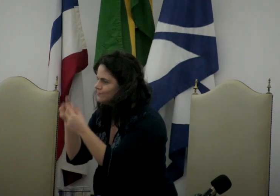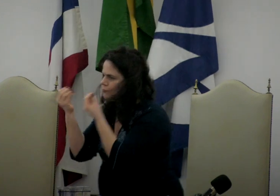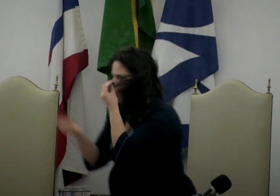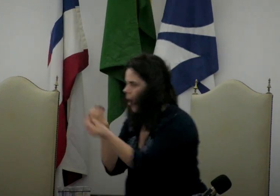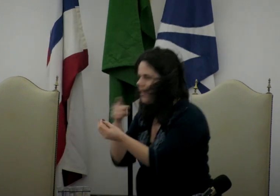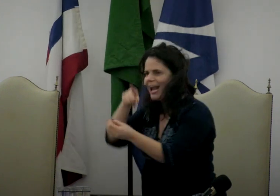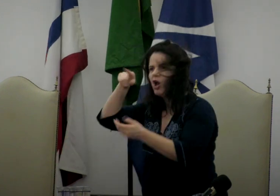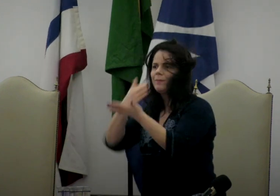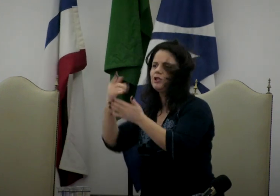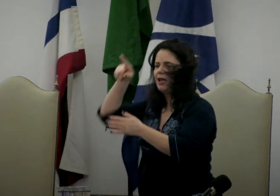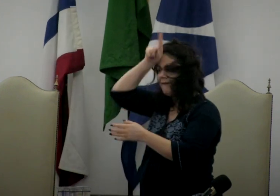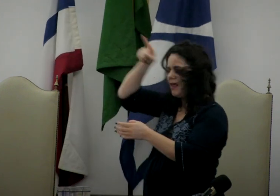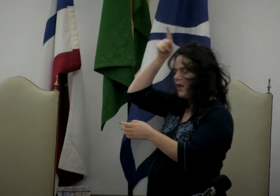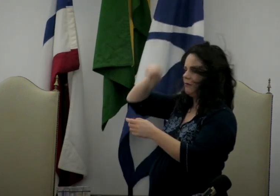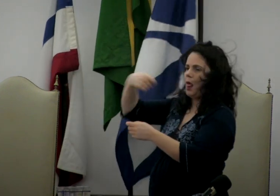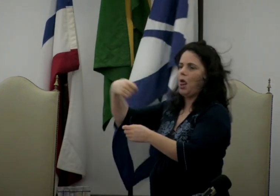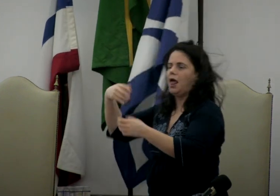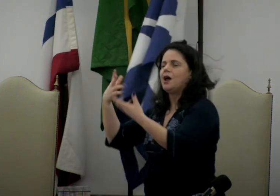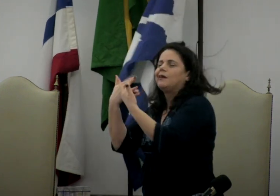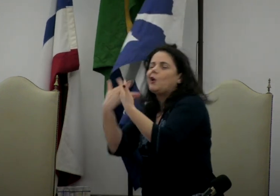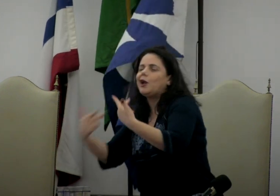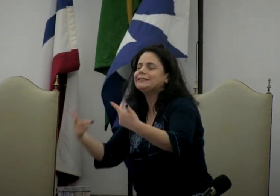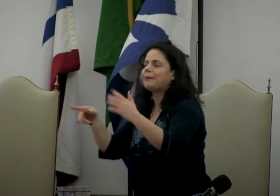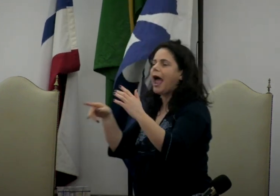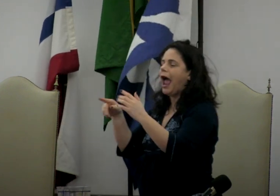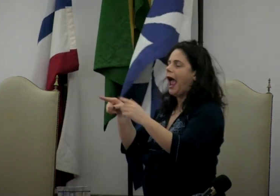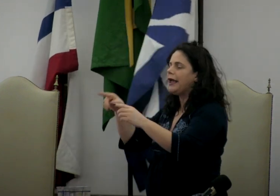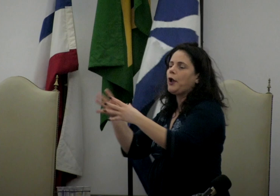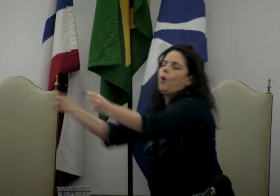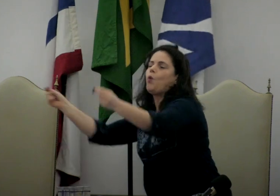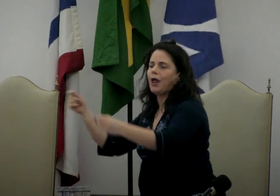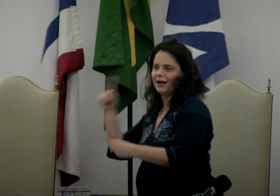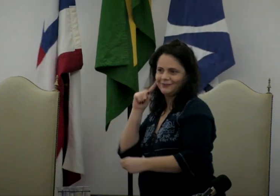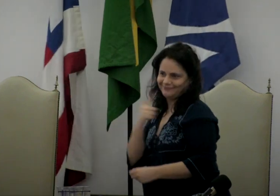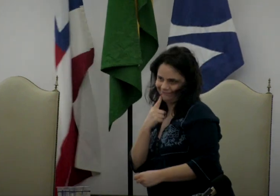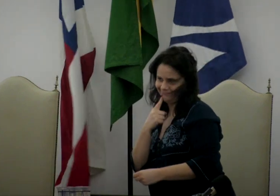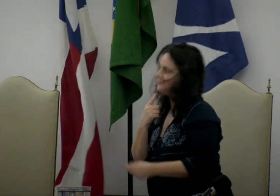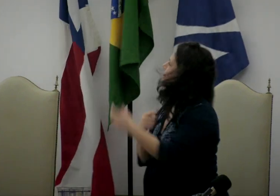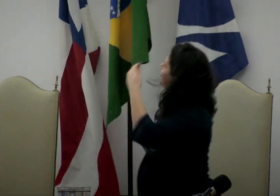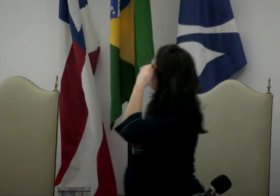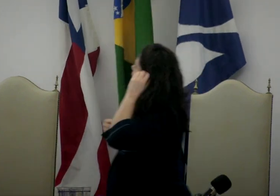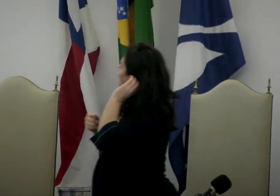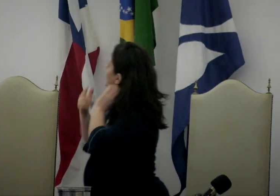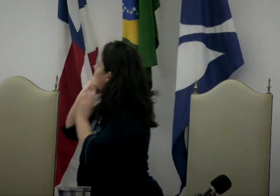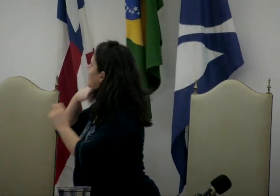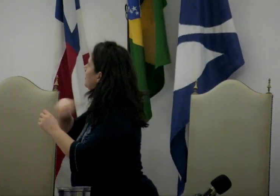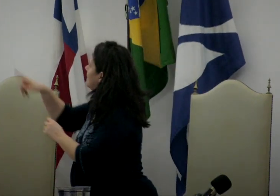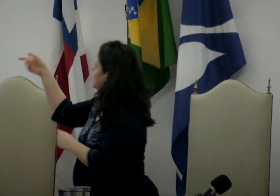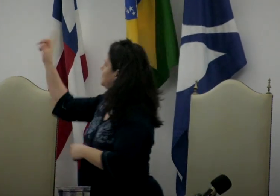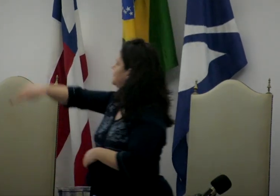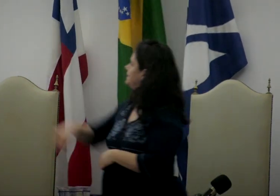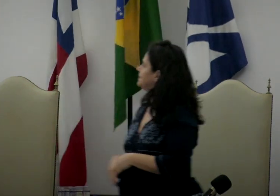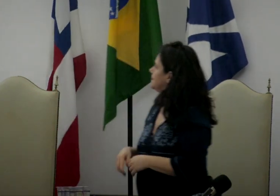falha, um defeito, então a gente precisa consertar. Como é que eu posso consertar os surdos? E aí ele começou a inventar um monte de coisa para poder trazer uma cura para a